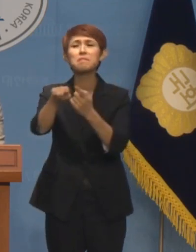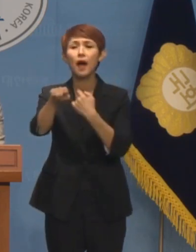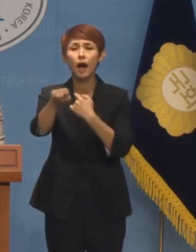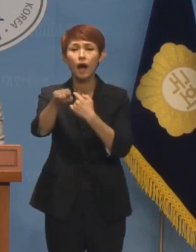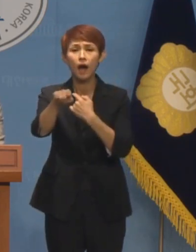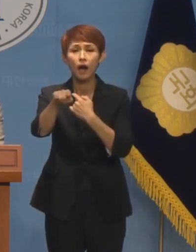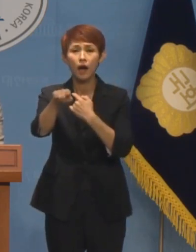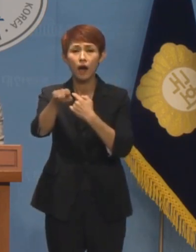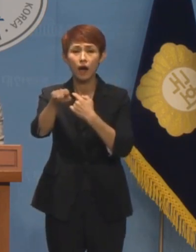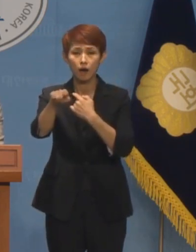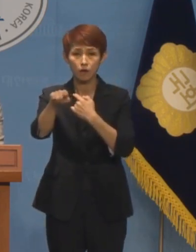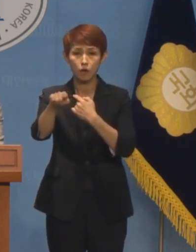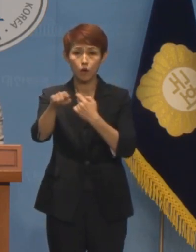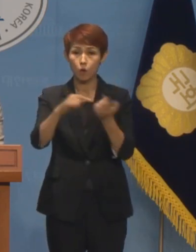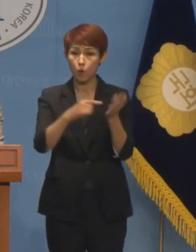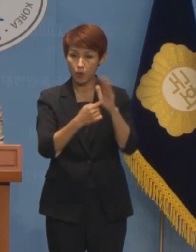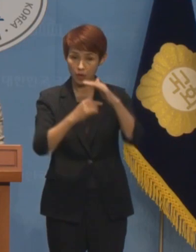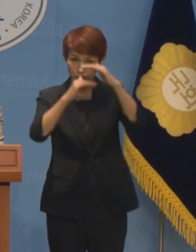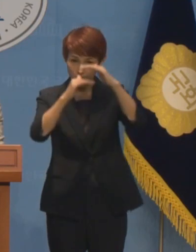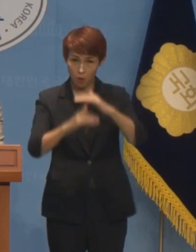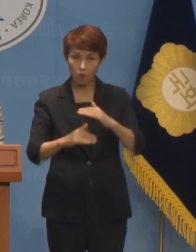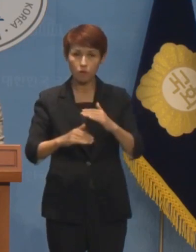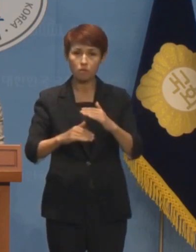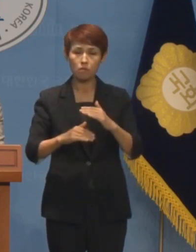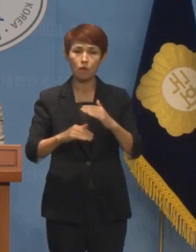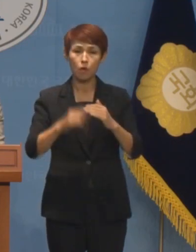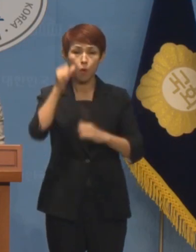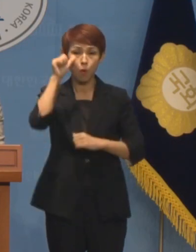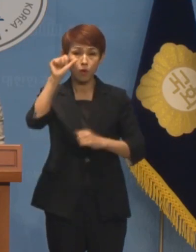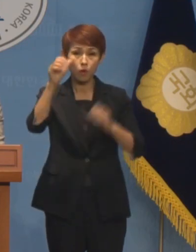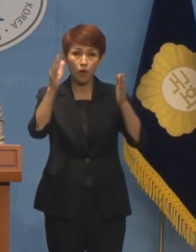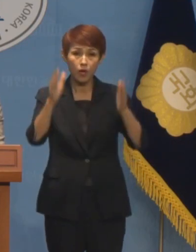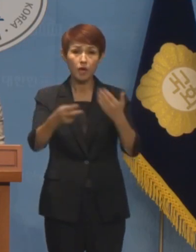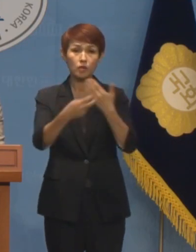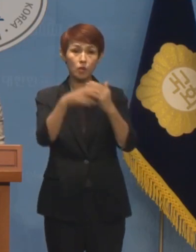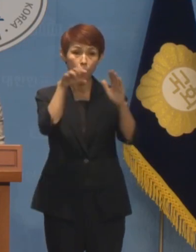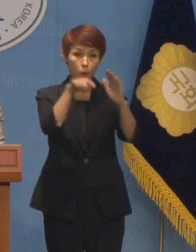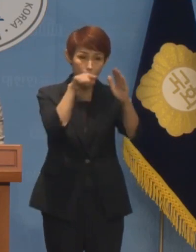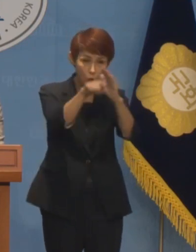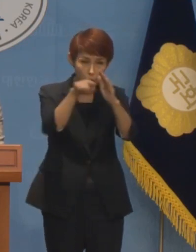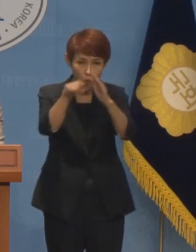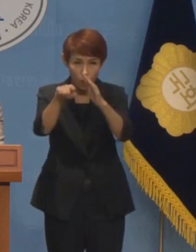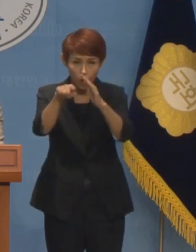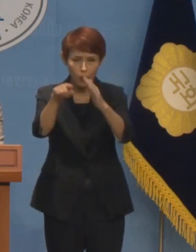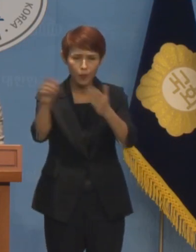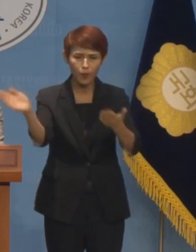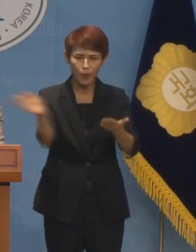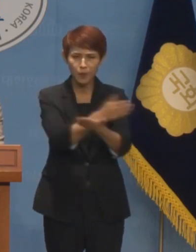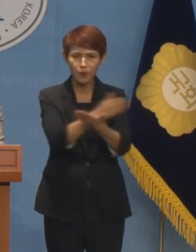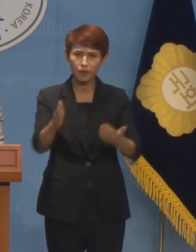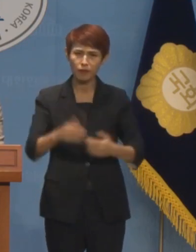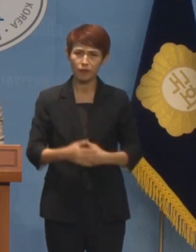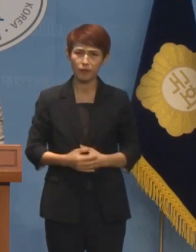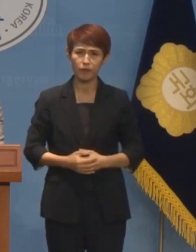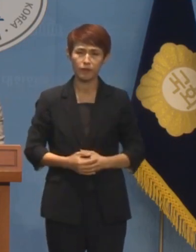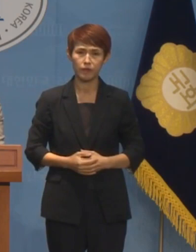공개 일정에는 지난 4월 이후 5개월 가까이 의료 현장을 찾은 기록조차 없습니다.